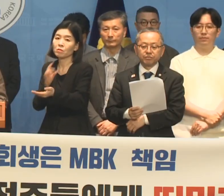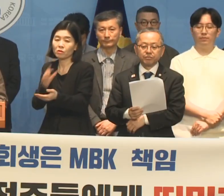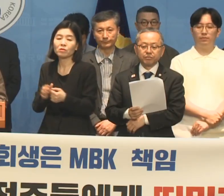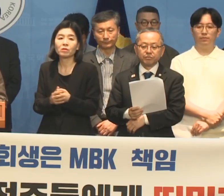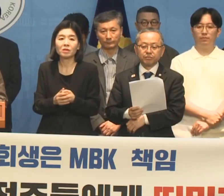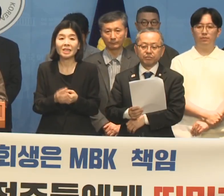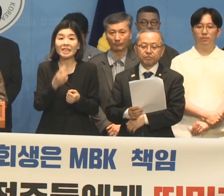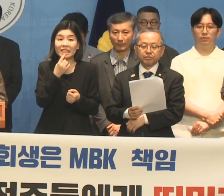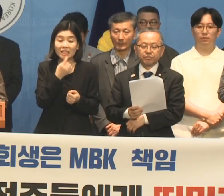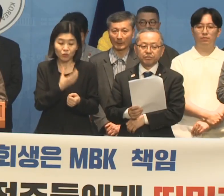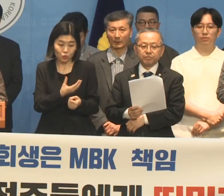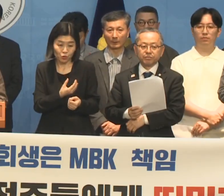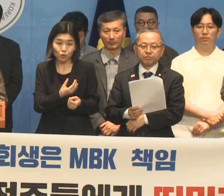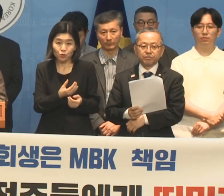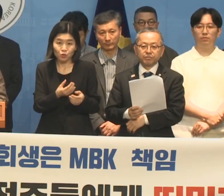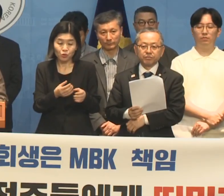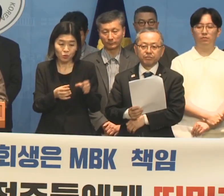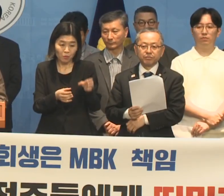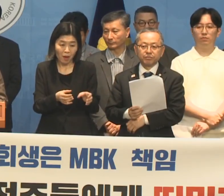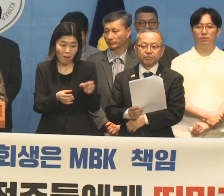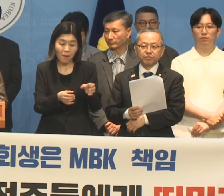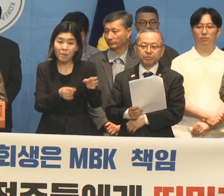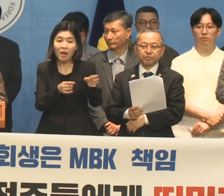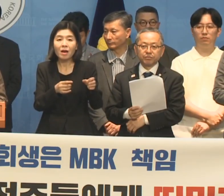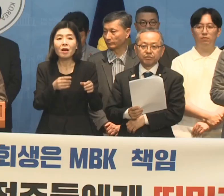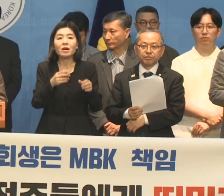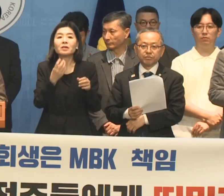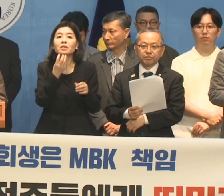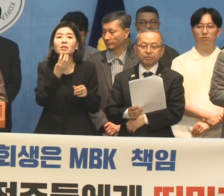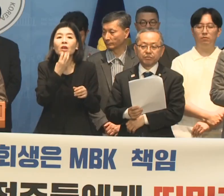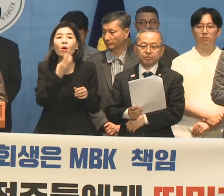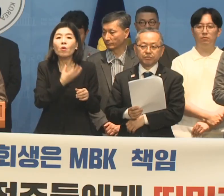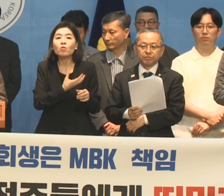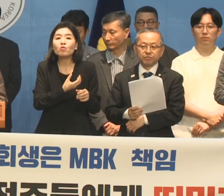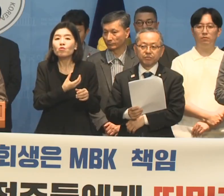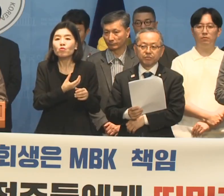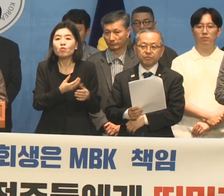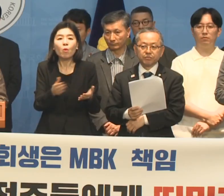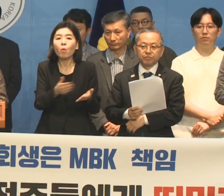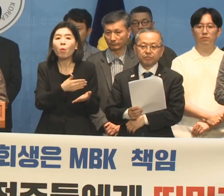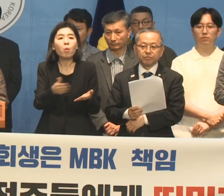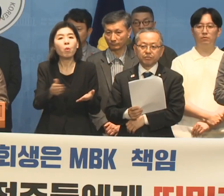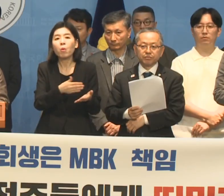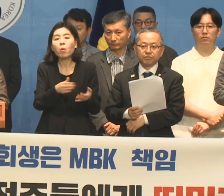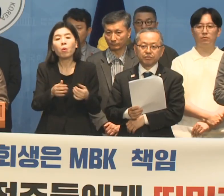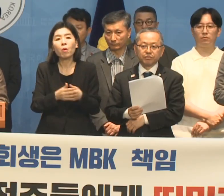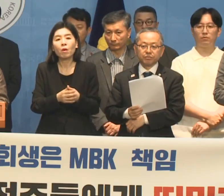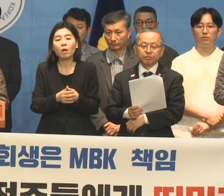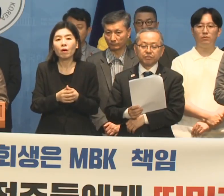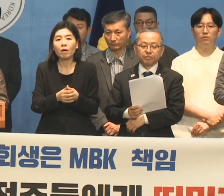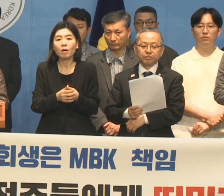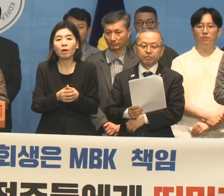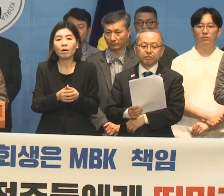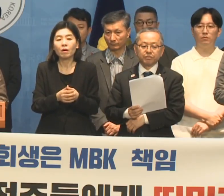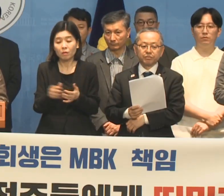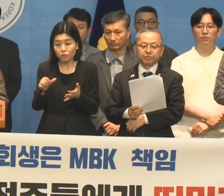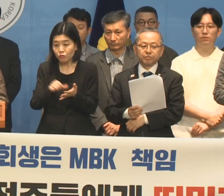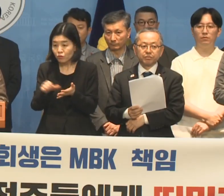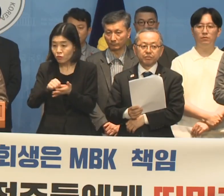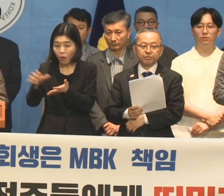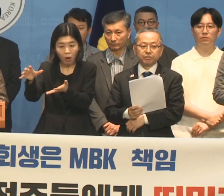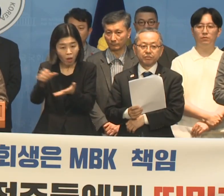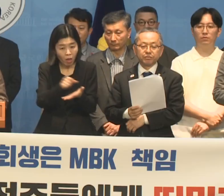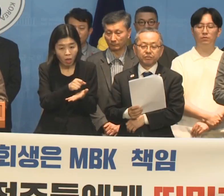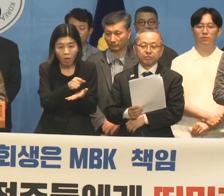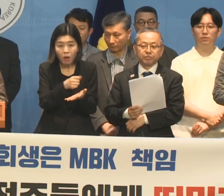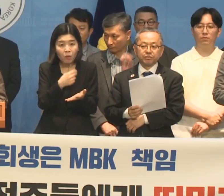흰우유 매장에는 서우유가 없었습니다. 그래서 물건이 들어오지